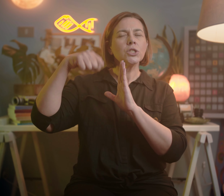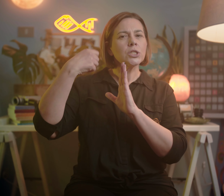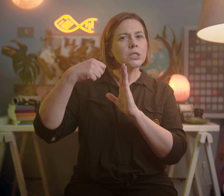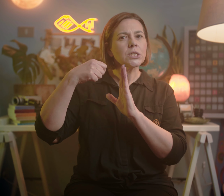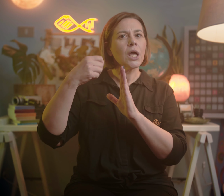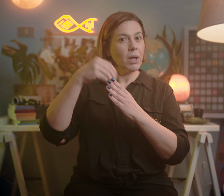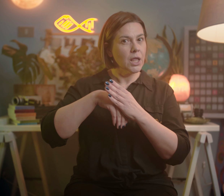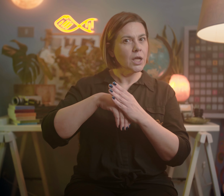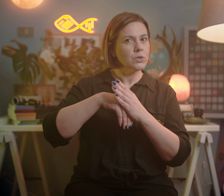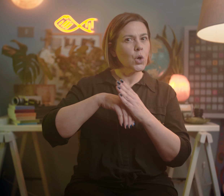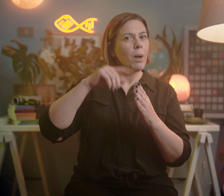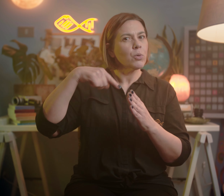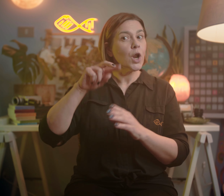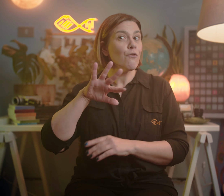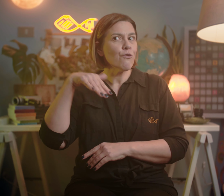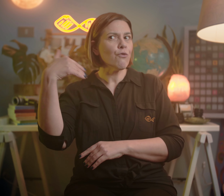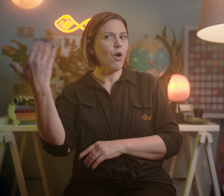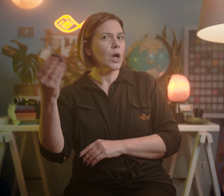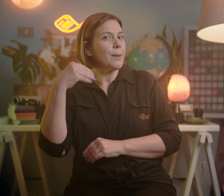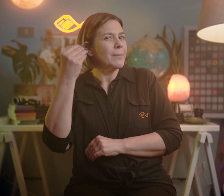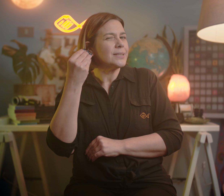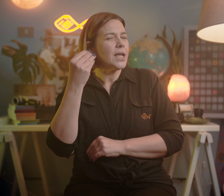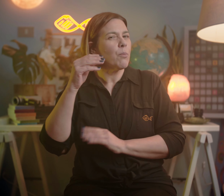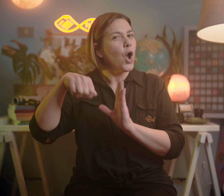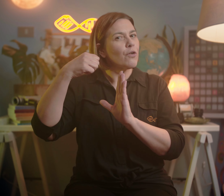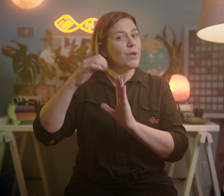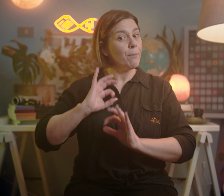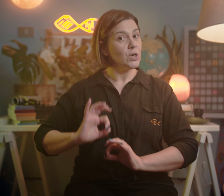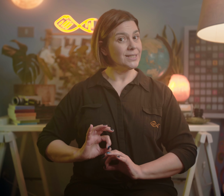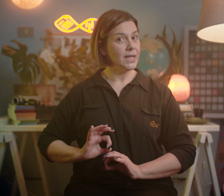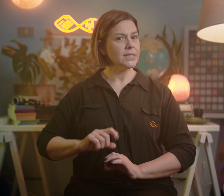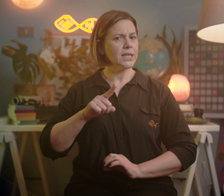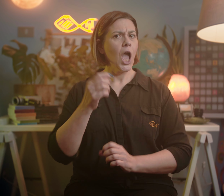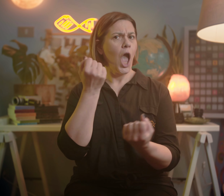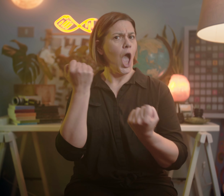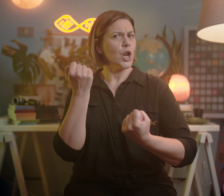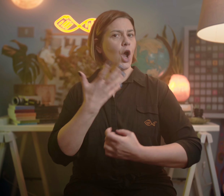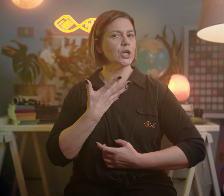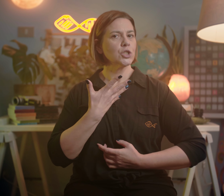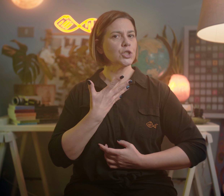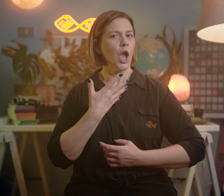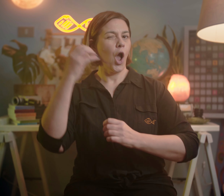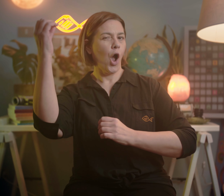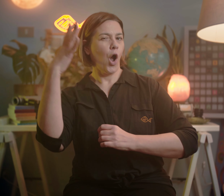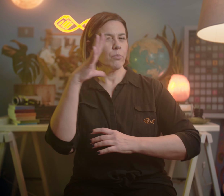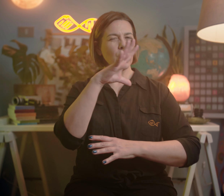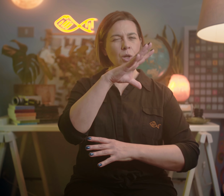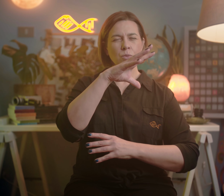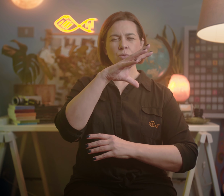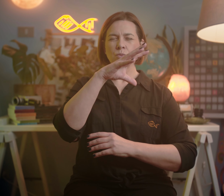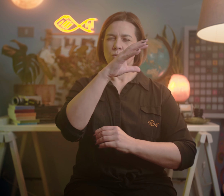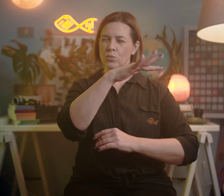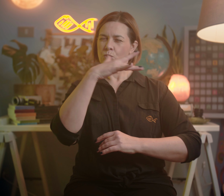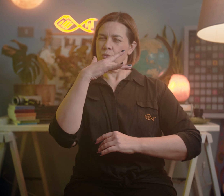successivamente anche fuori. Pensiamo ai film noir, dove questi eroi, mezzi in ombra e mezzi in luce, fumano una